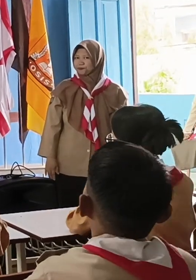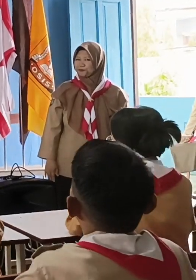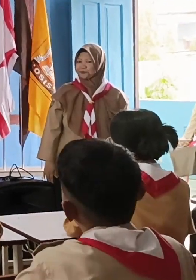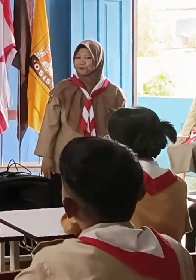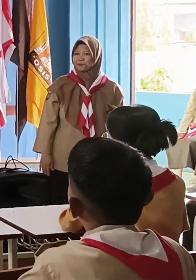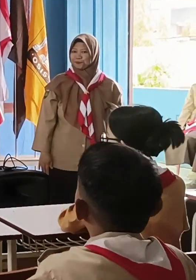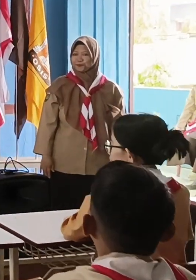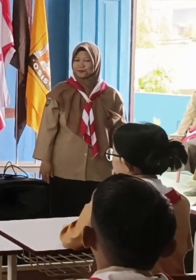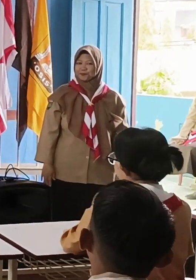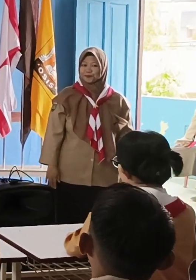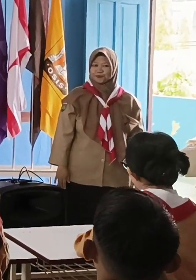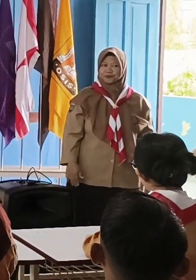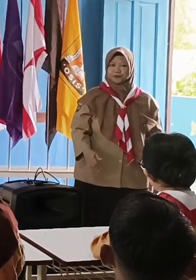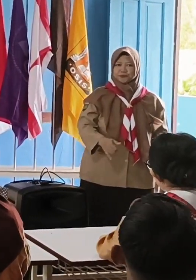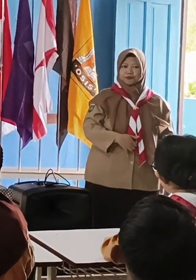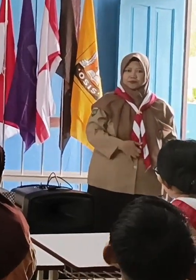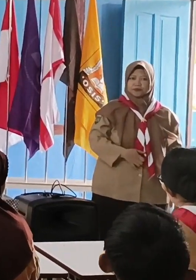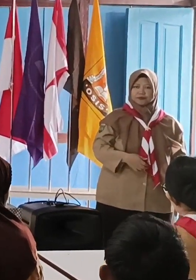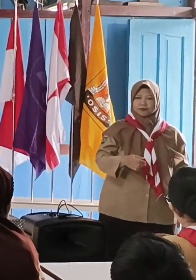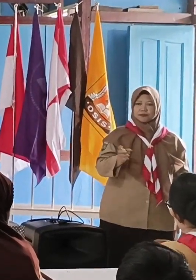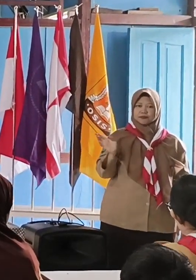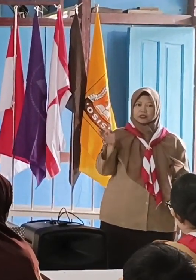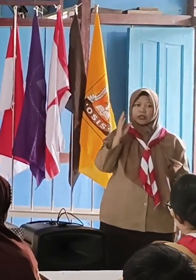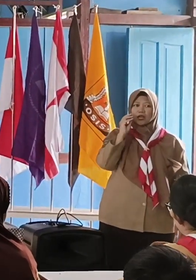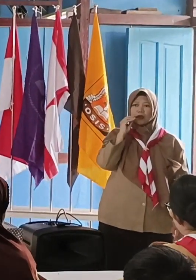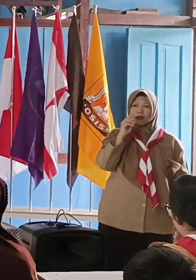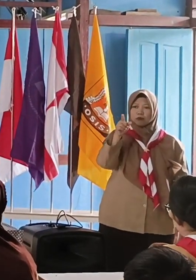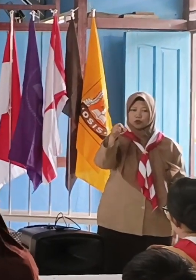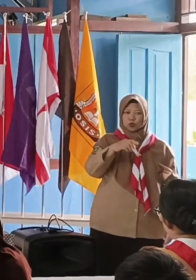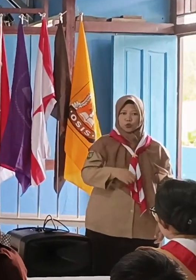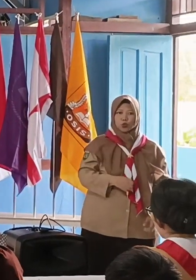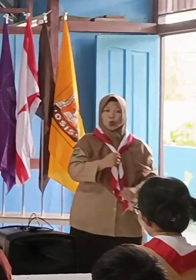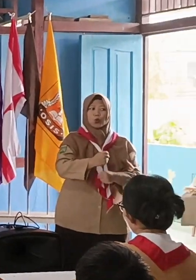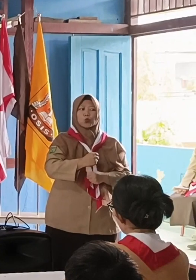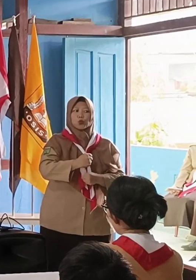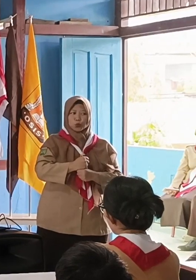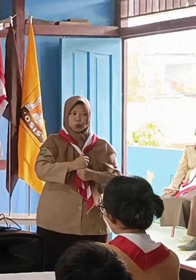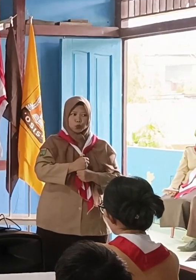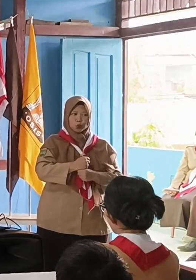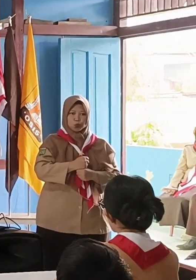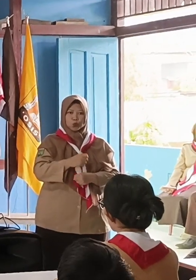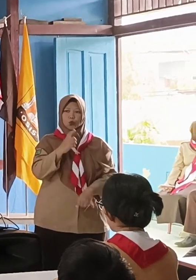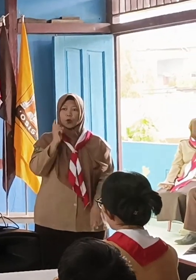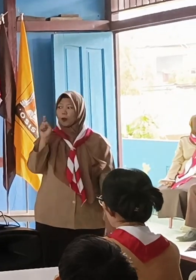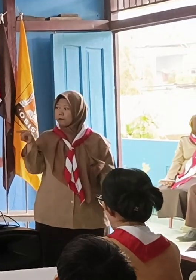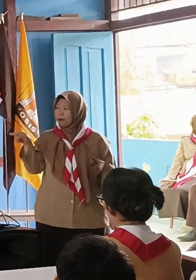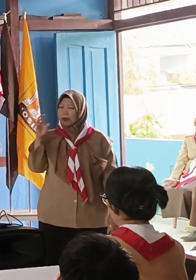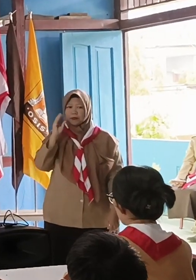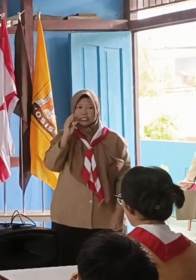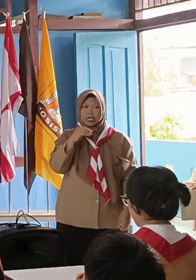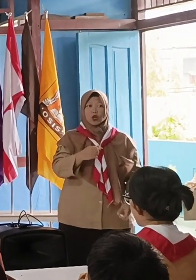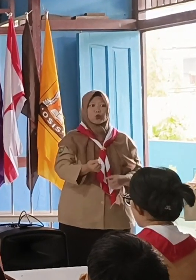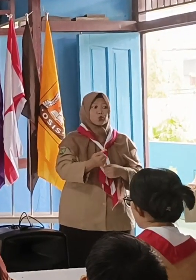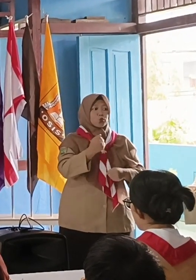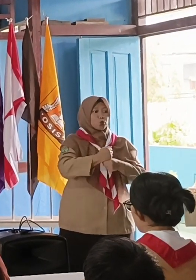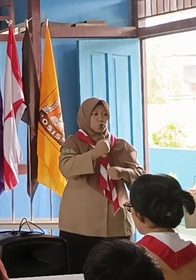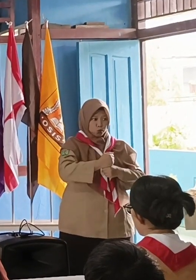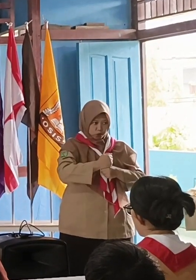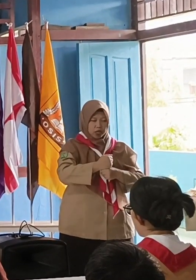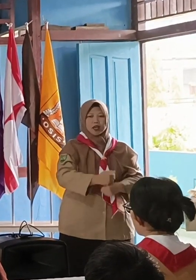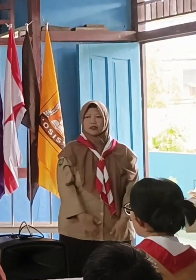jalan-jalan untuk jalan kakak menuju, kalau mungkin yang muslim menuju ke surga, sama juga nanti yang non muslim ini menjadikan amal